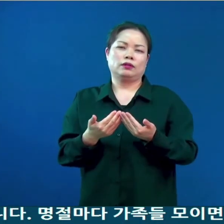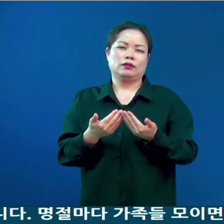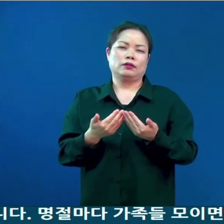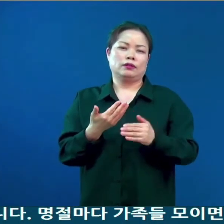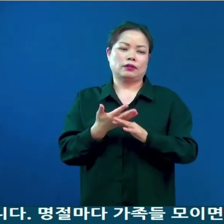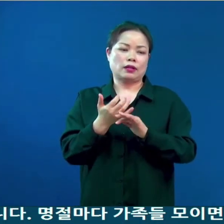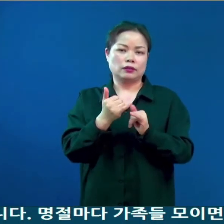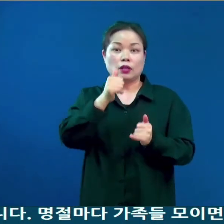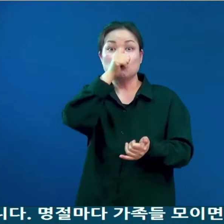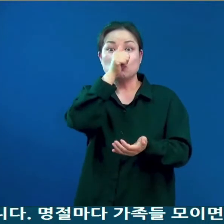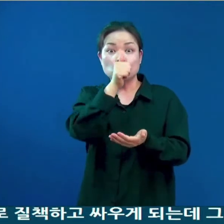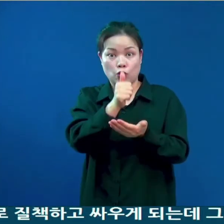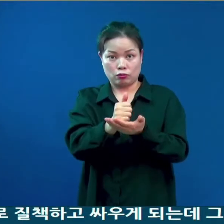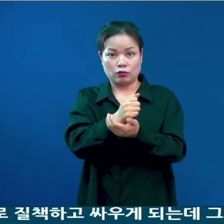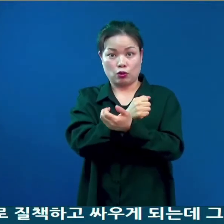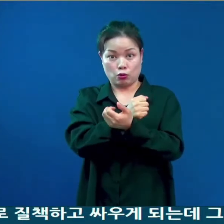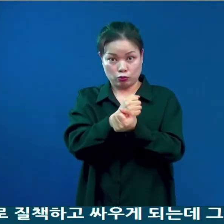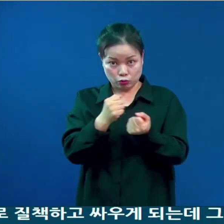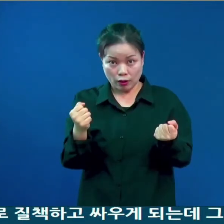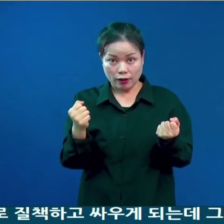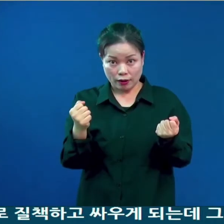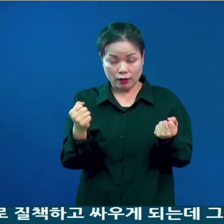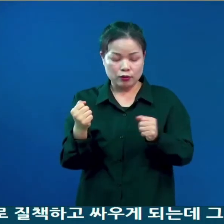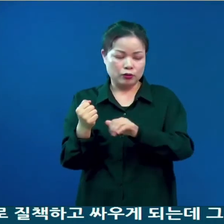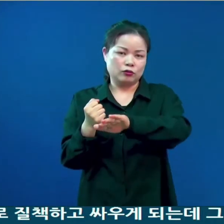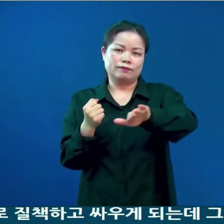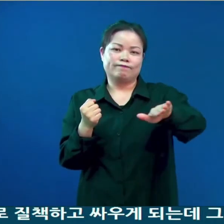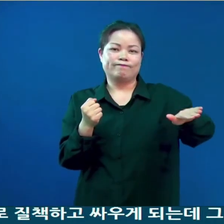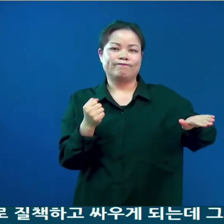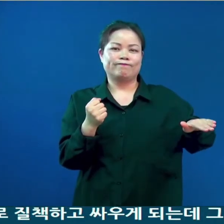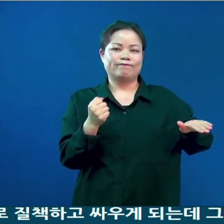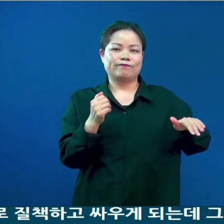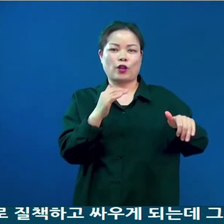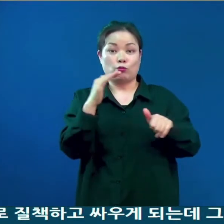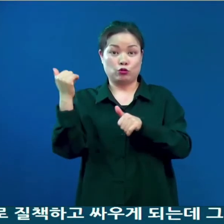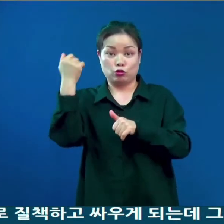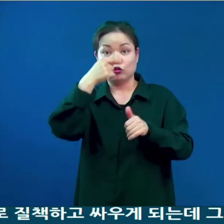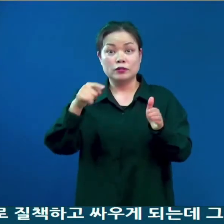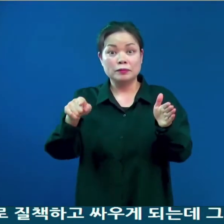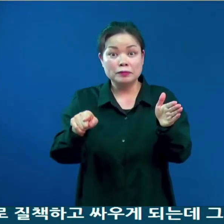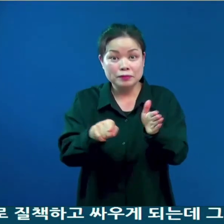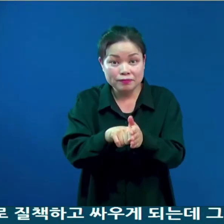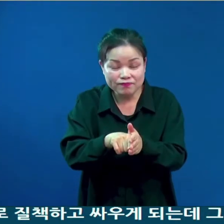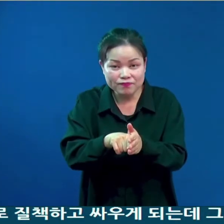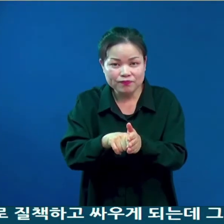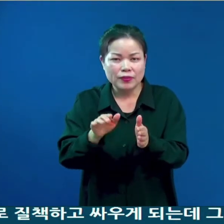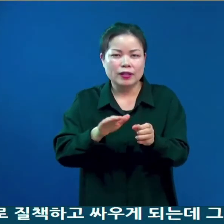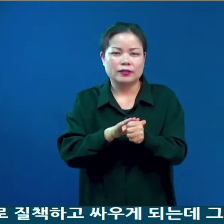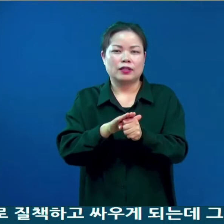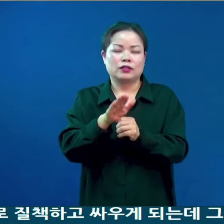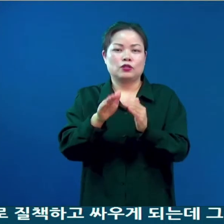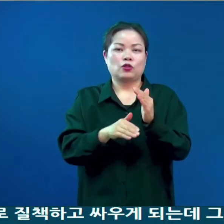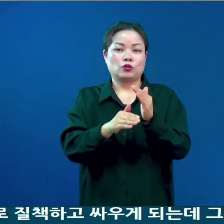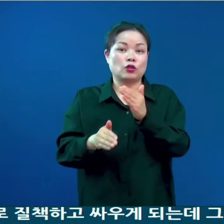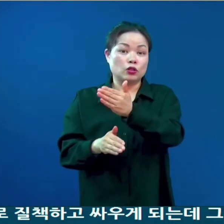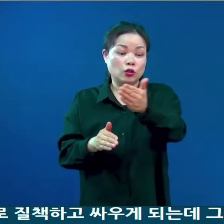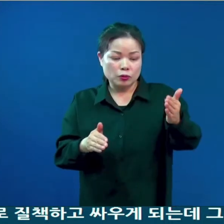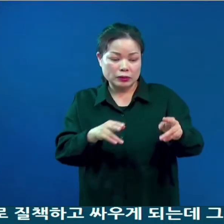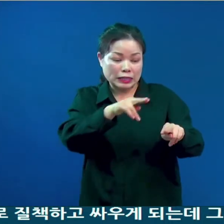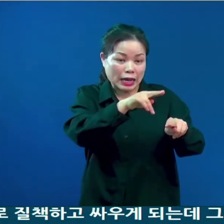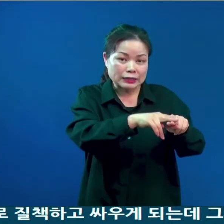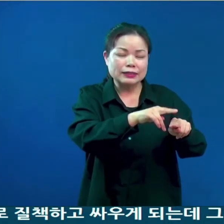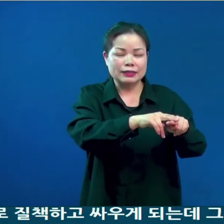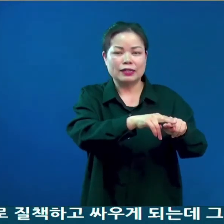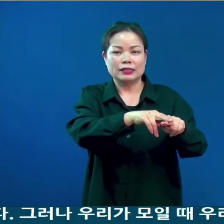다른 사람의 죄를 용서하라고 우리를 부르시는 줄 믿습니다. 사랑하는 성도 여러분, 여러분이 앉은